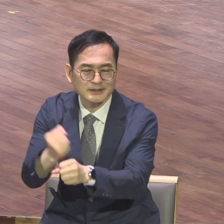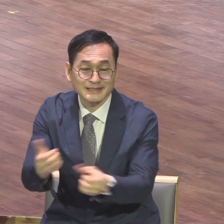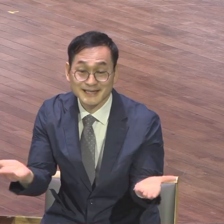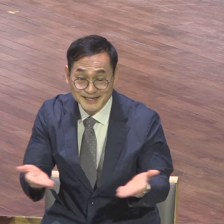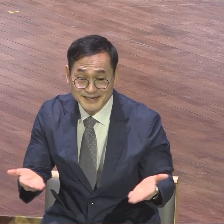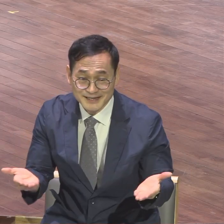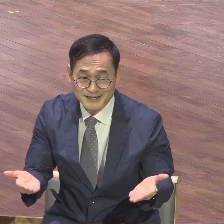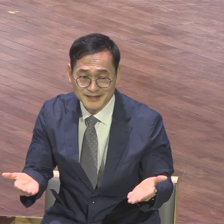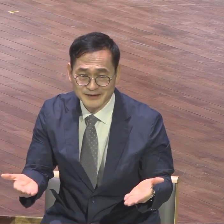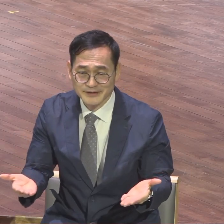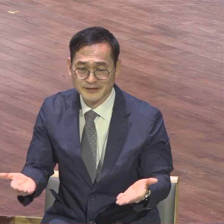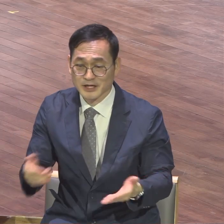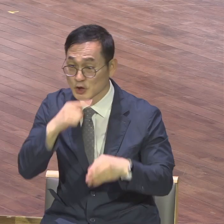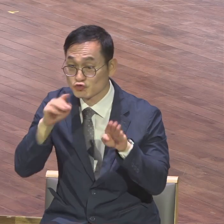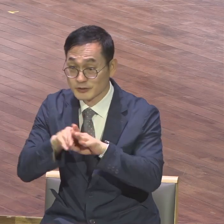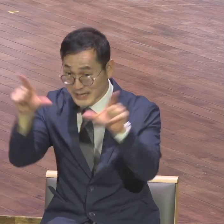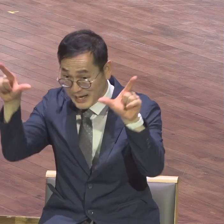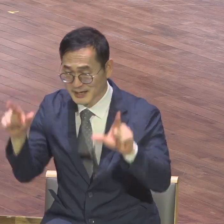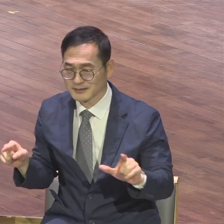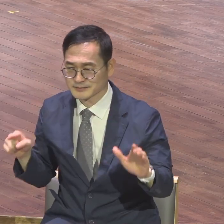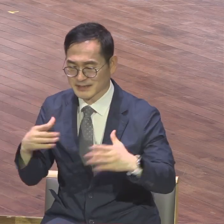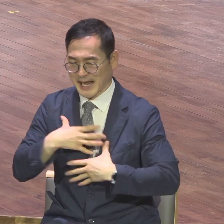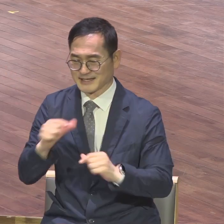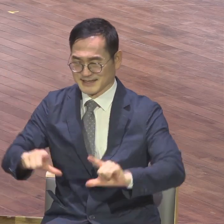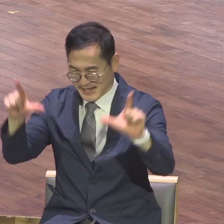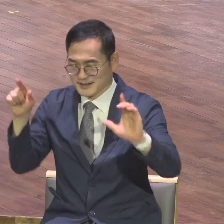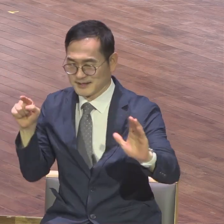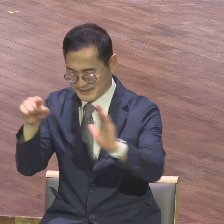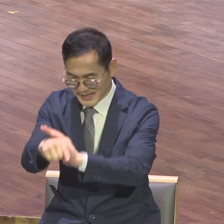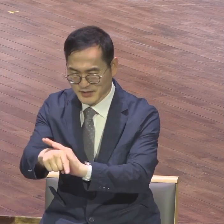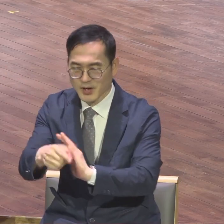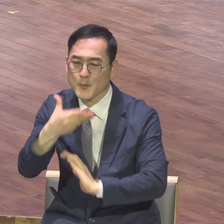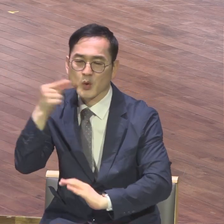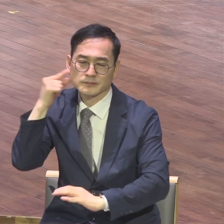전개했습니다. 여기서 무슨 말이 나왔냐? 자비랑